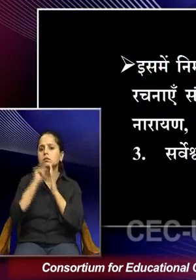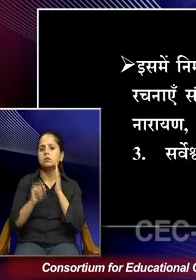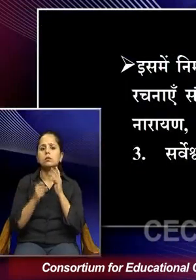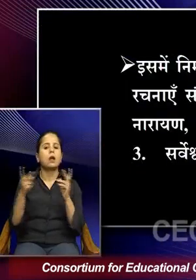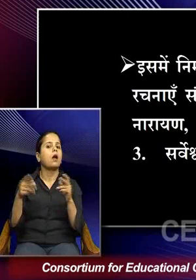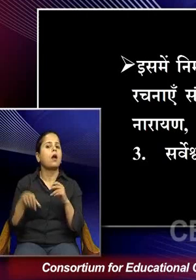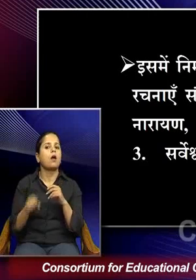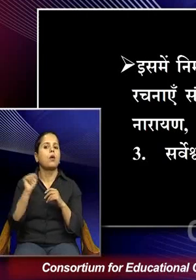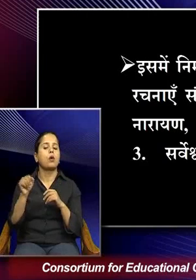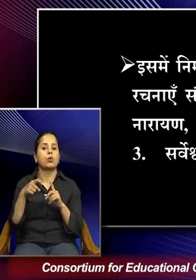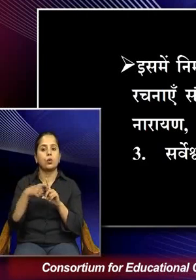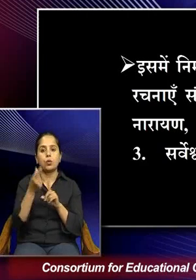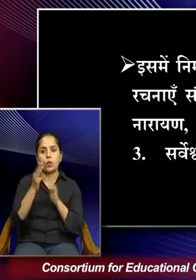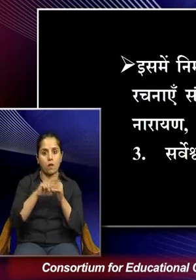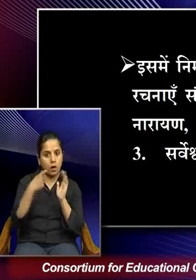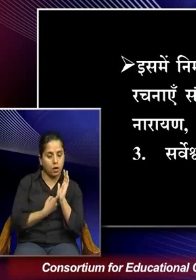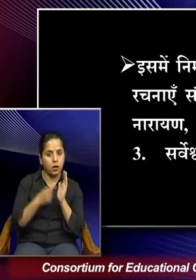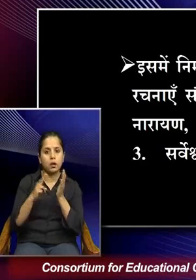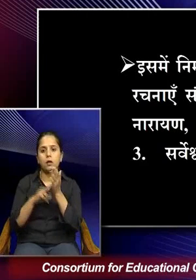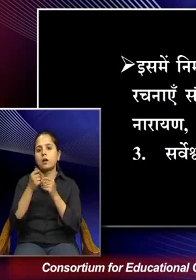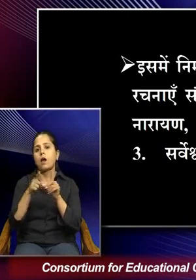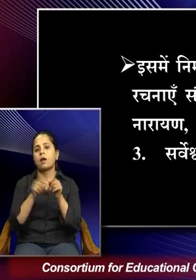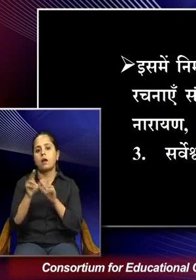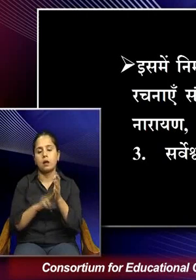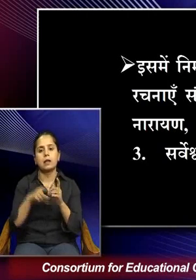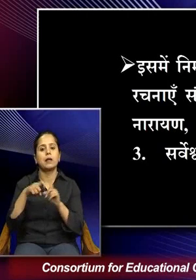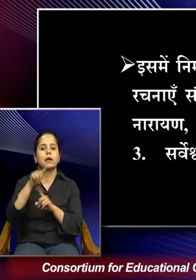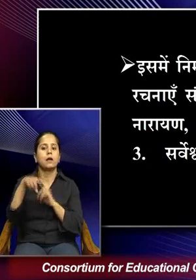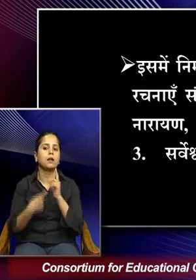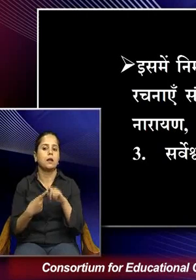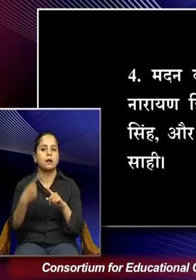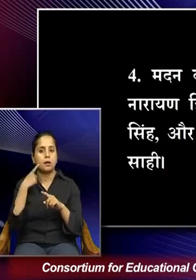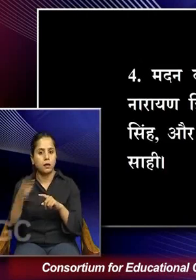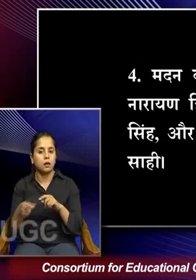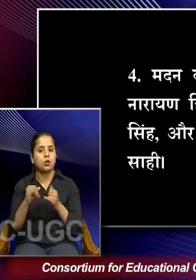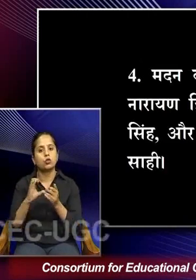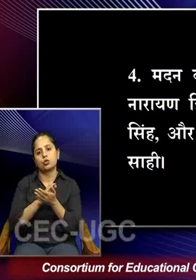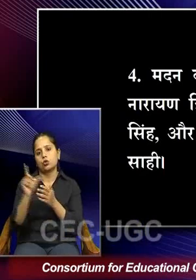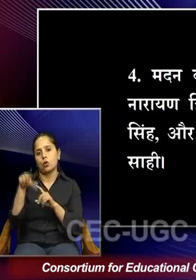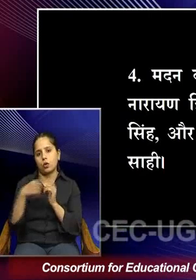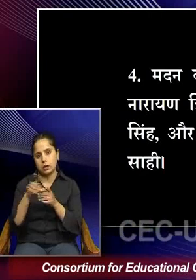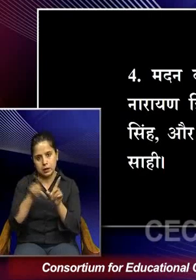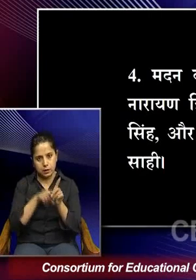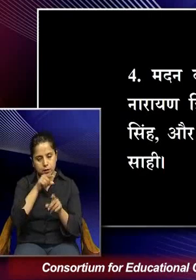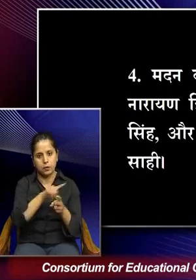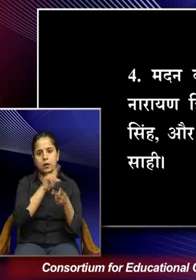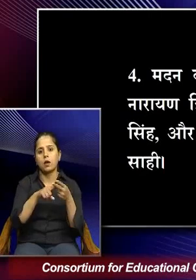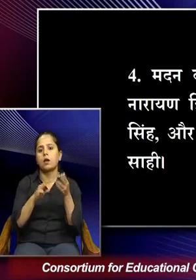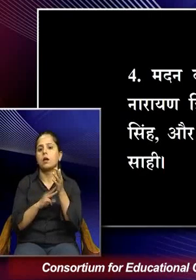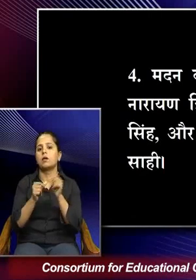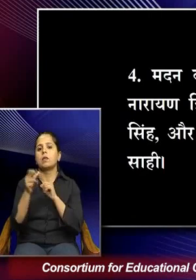कुंवर नारायण कीर्ति चौधरी सर्वेश्वर दयाल सक्सेना मदन